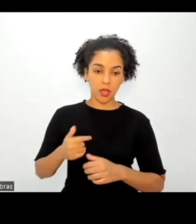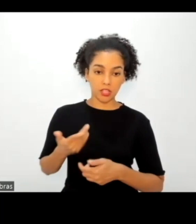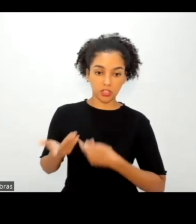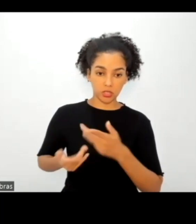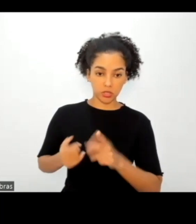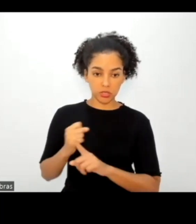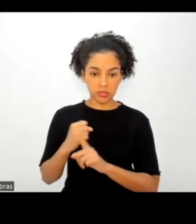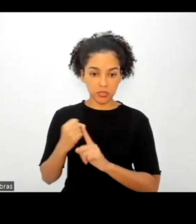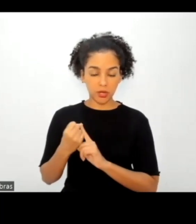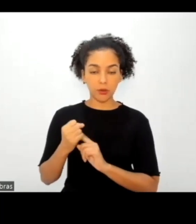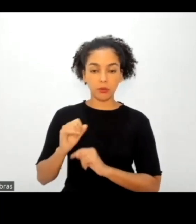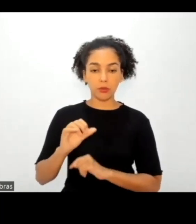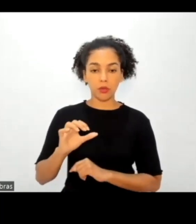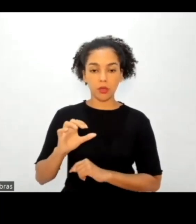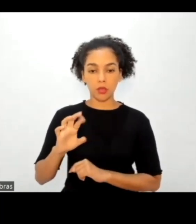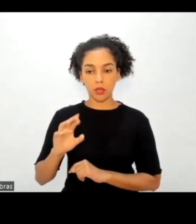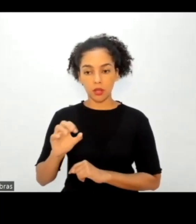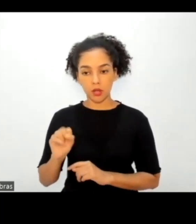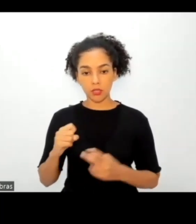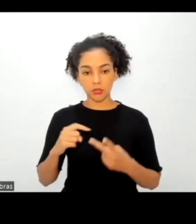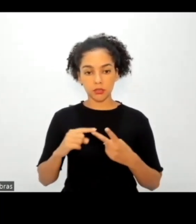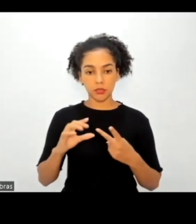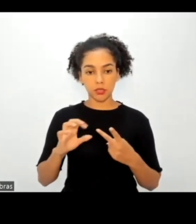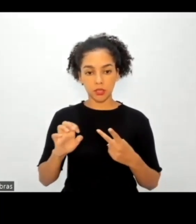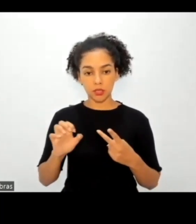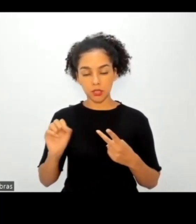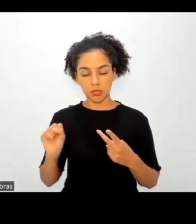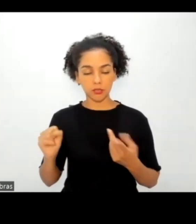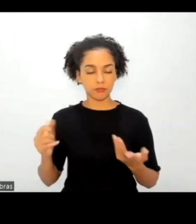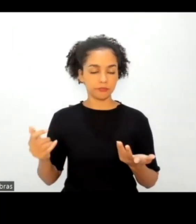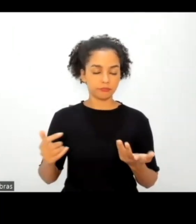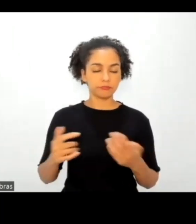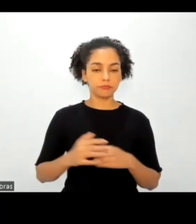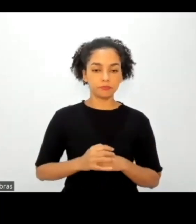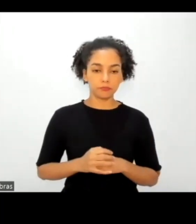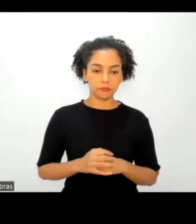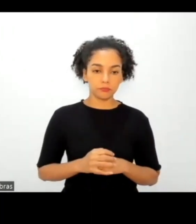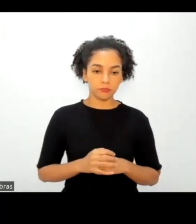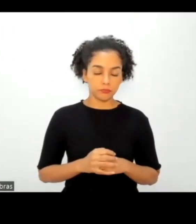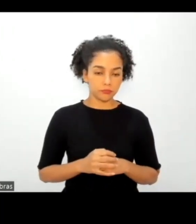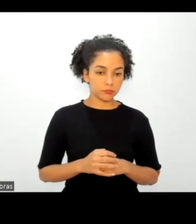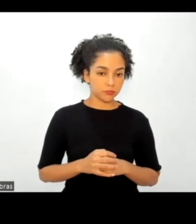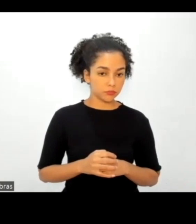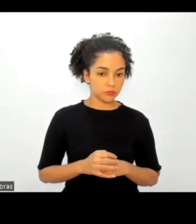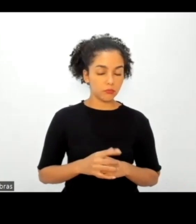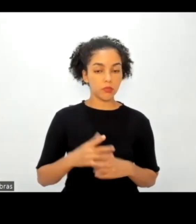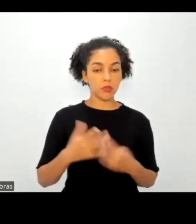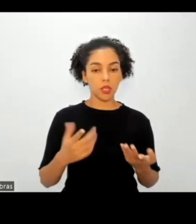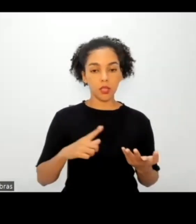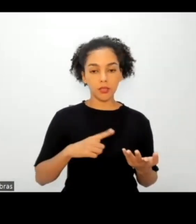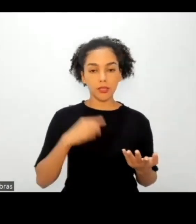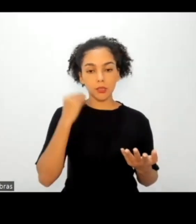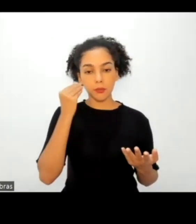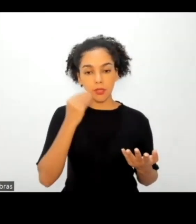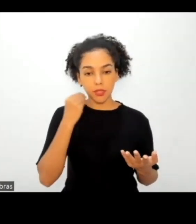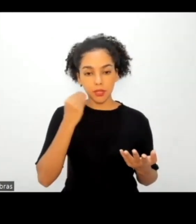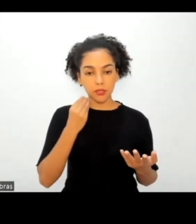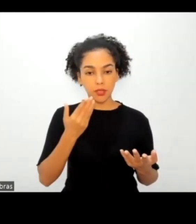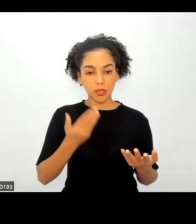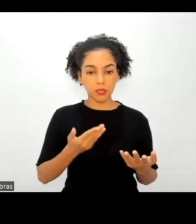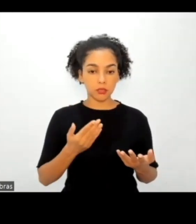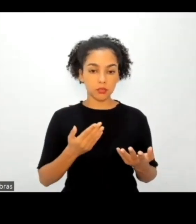no CREAS, no Centro Pop, né? E, assim, a partir, inclusive, dessas experiências, quantas e